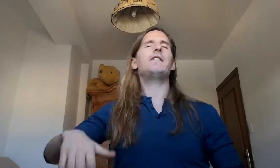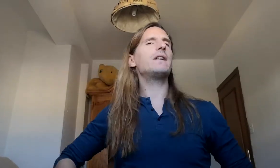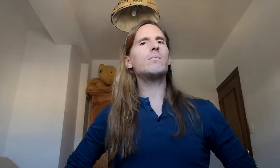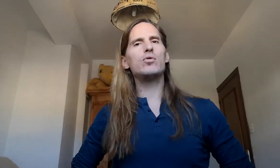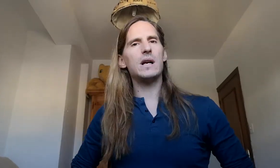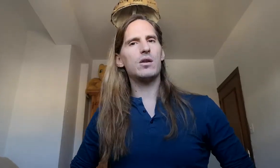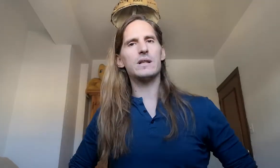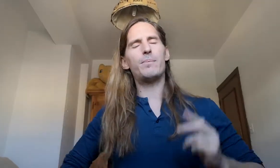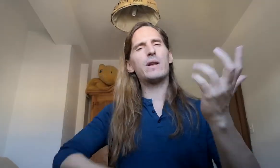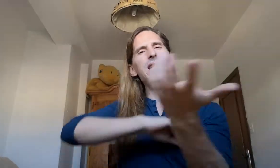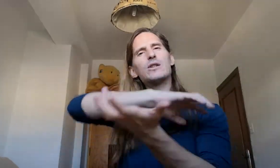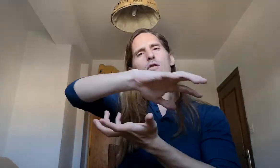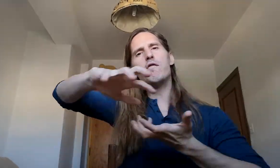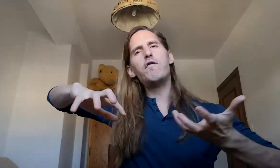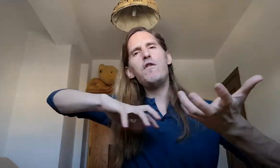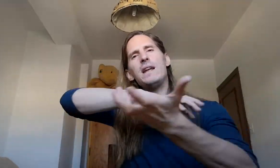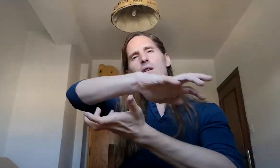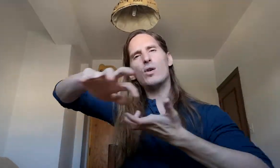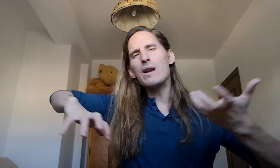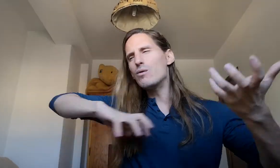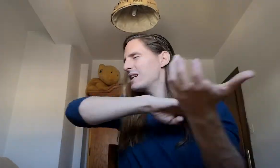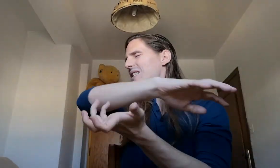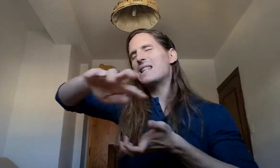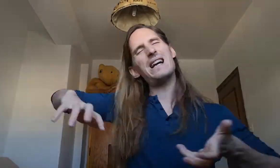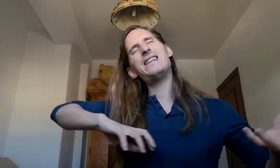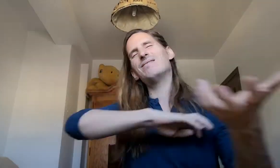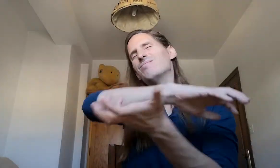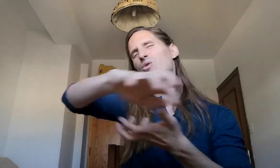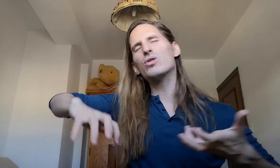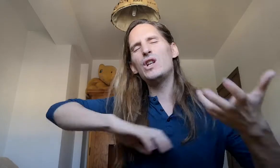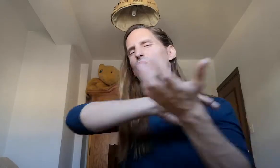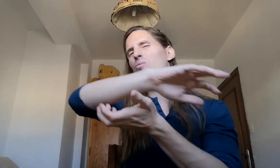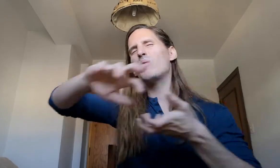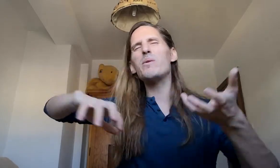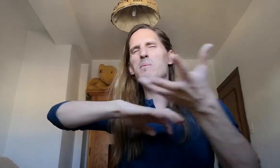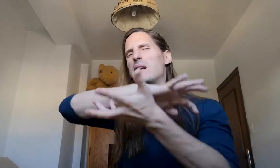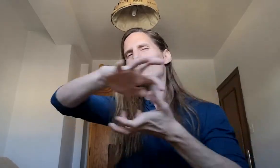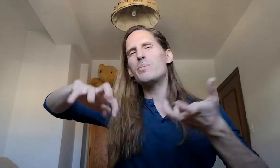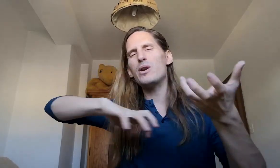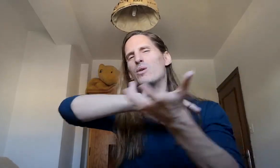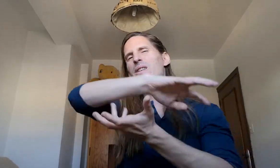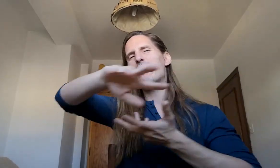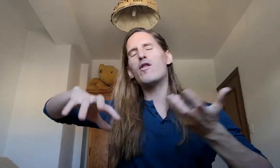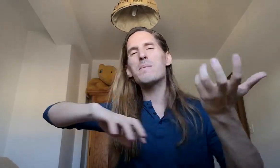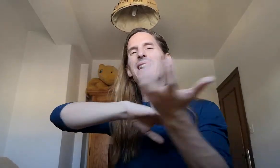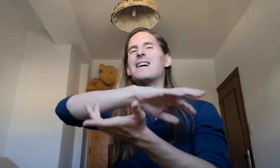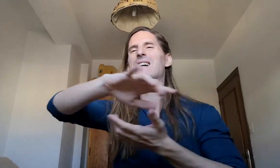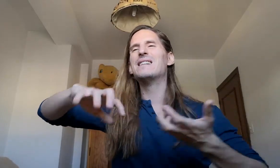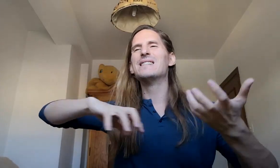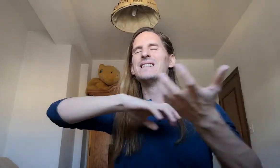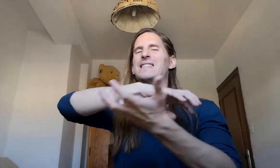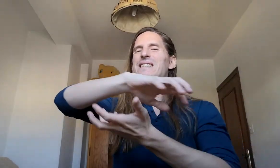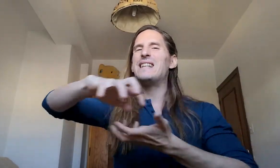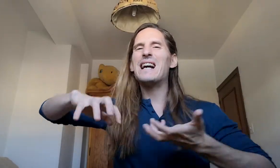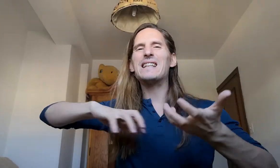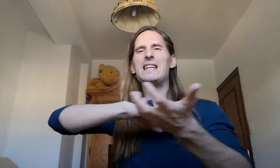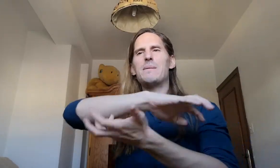significa muchas cosas, porque es conflicto, algo que está en continuo movimiento, pero de forma negativa. Es